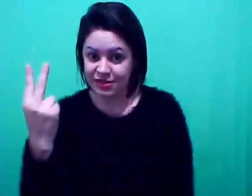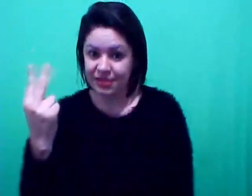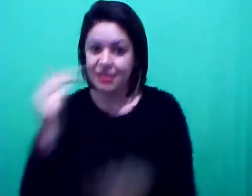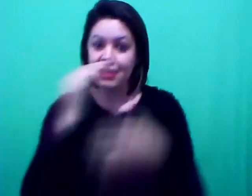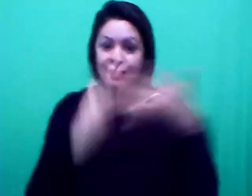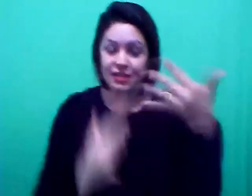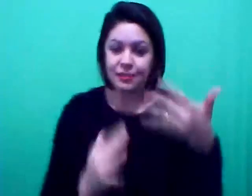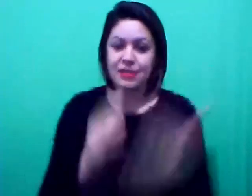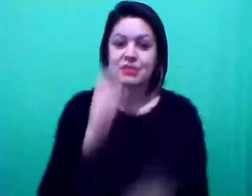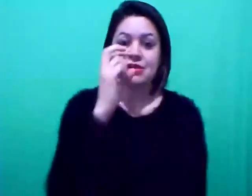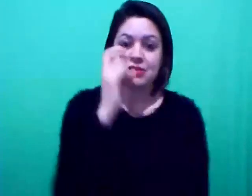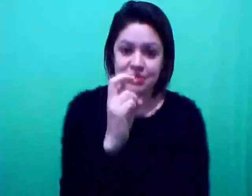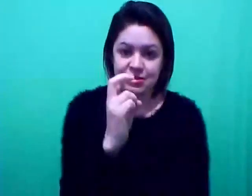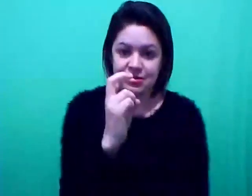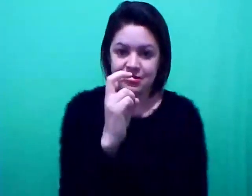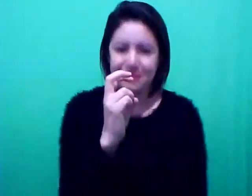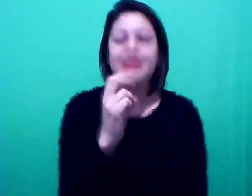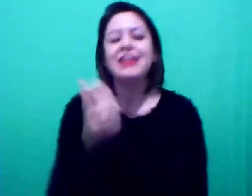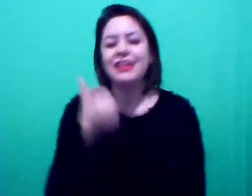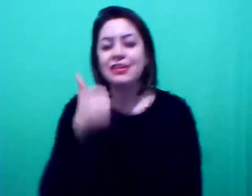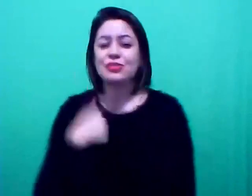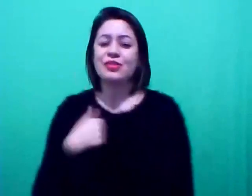Duas disciplinas de Libras.